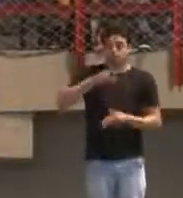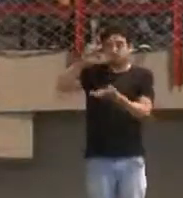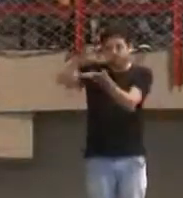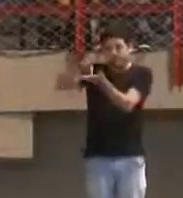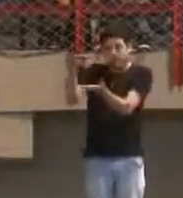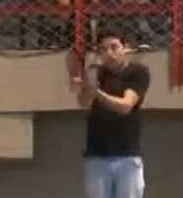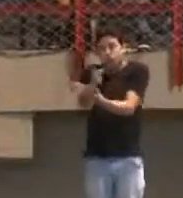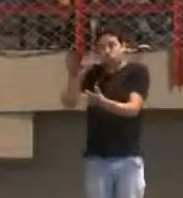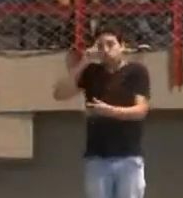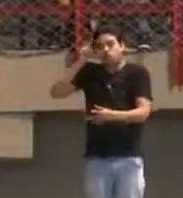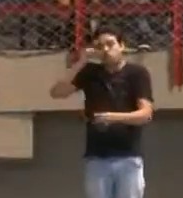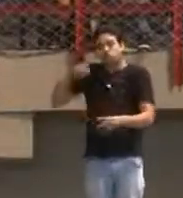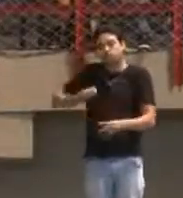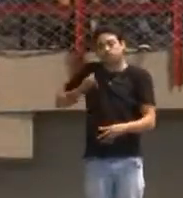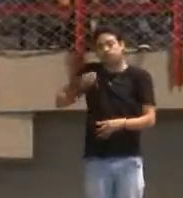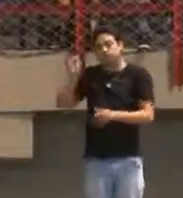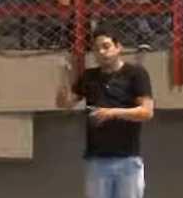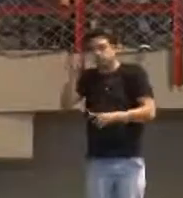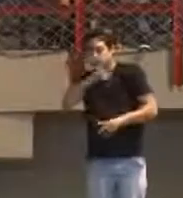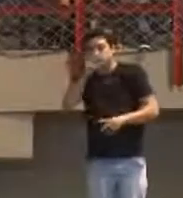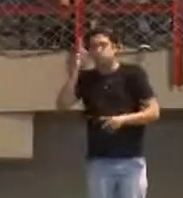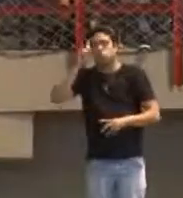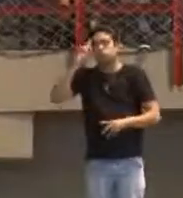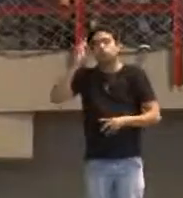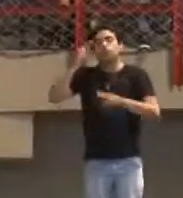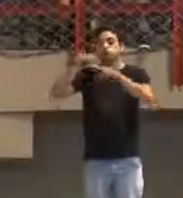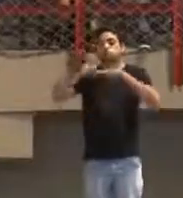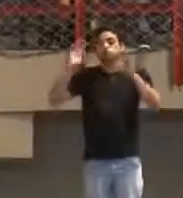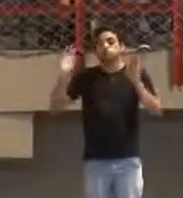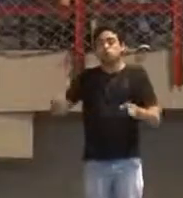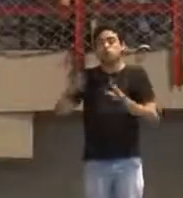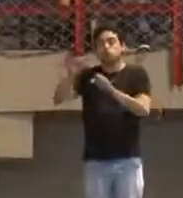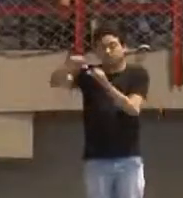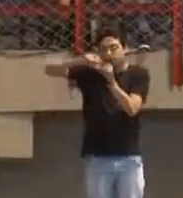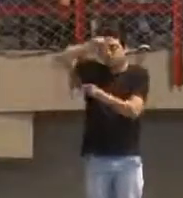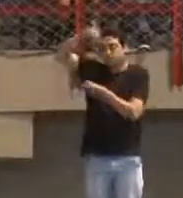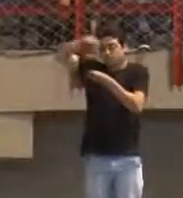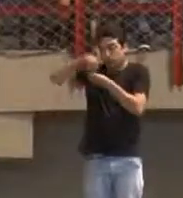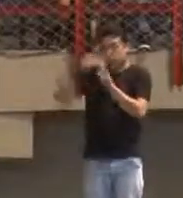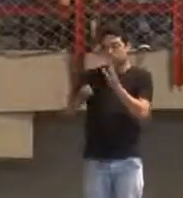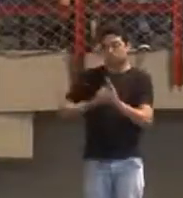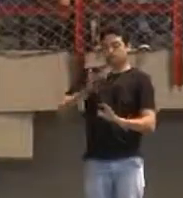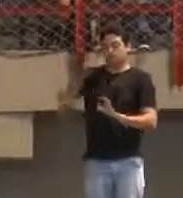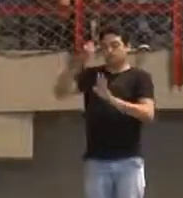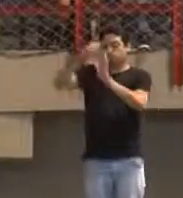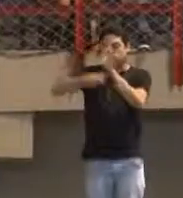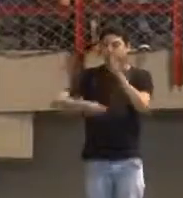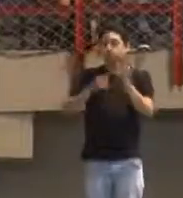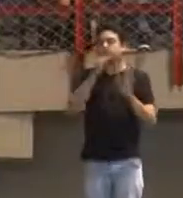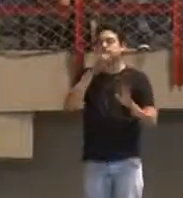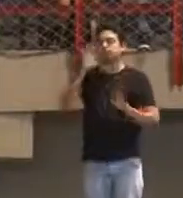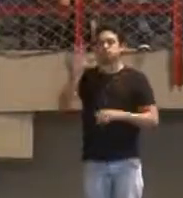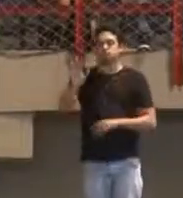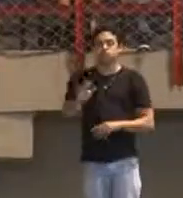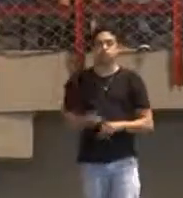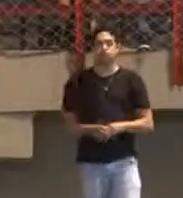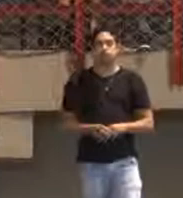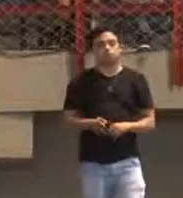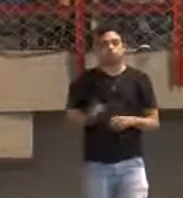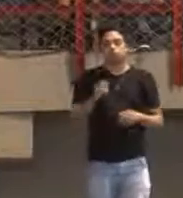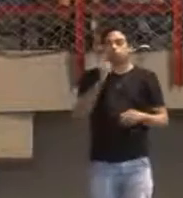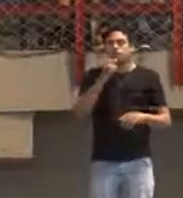analisar a vida, o dia a dia, em forma de poema. Quer ouvir uma?